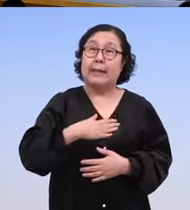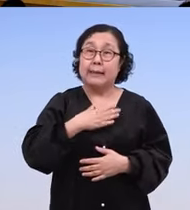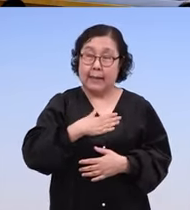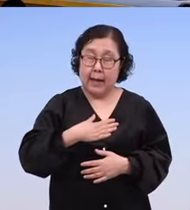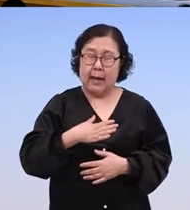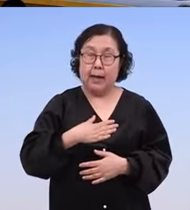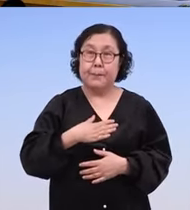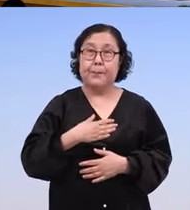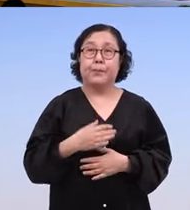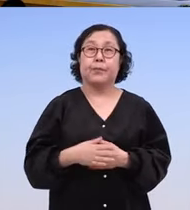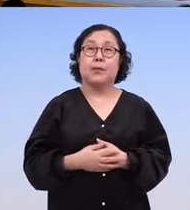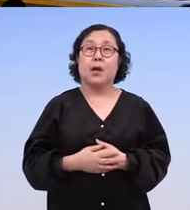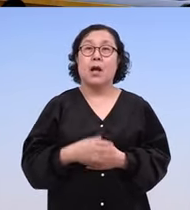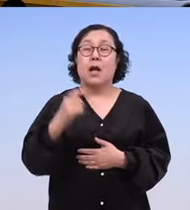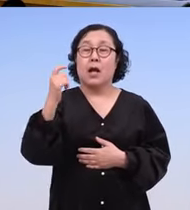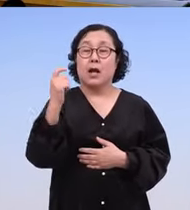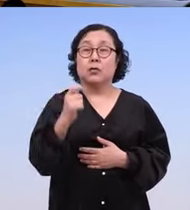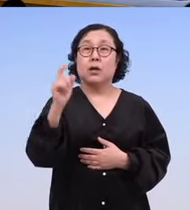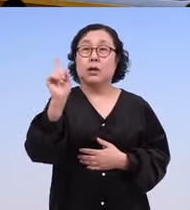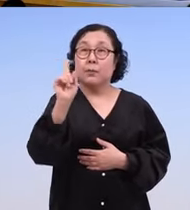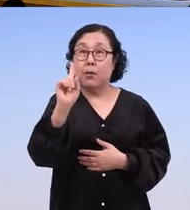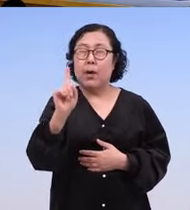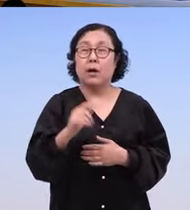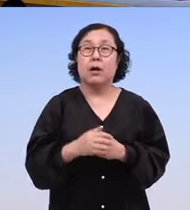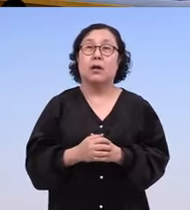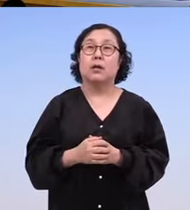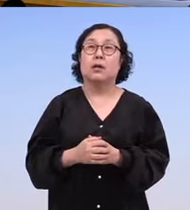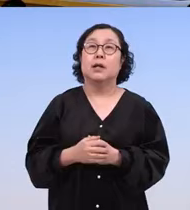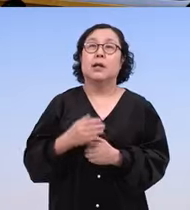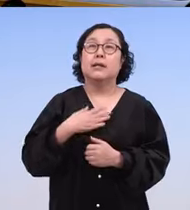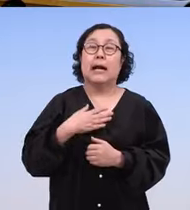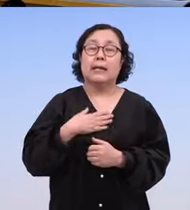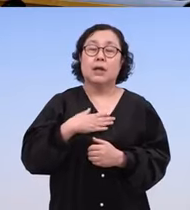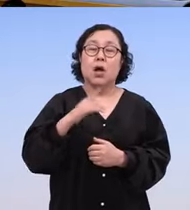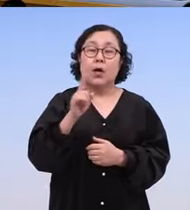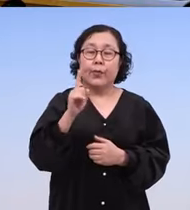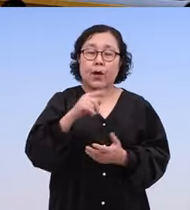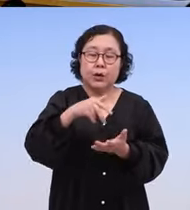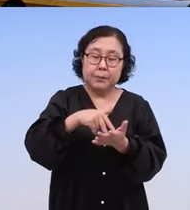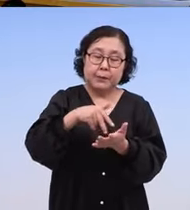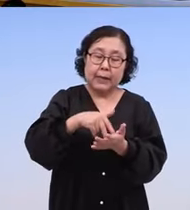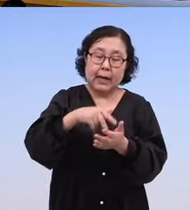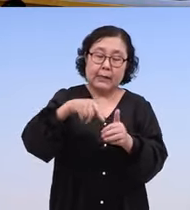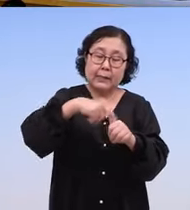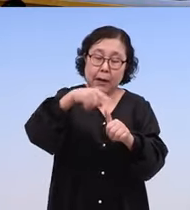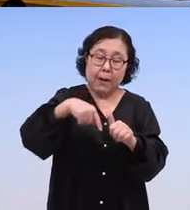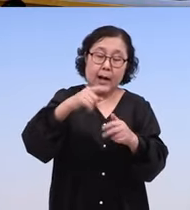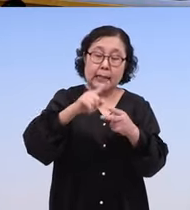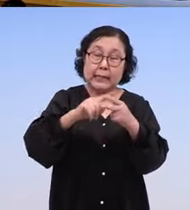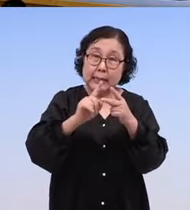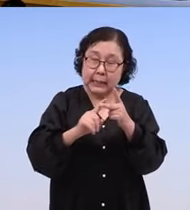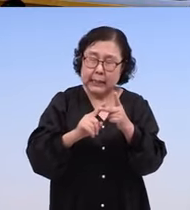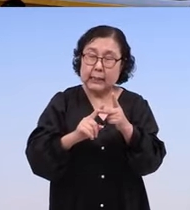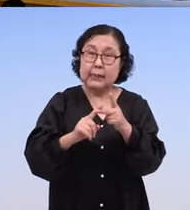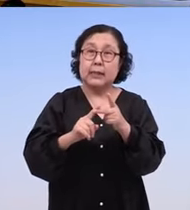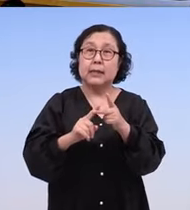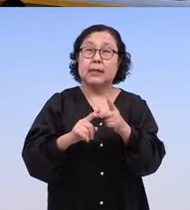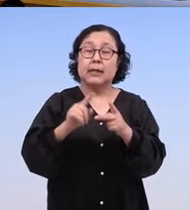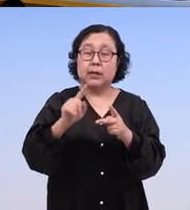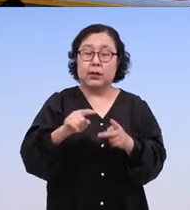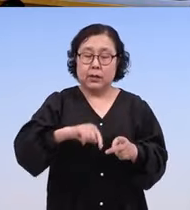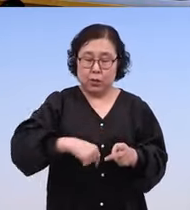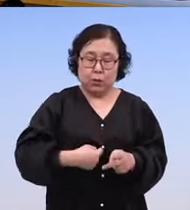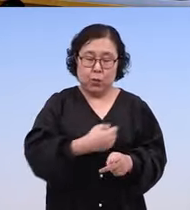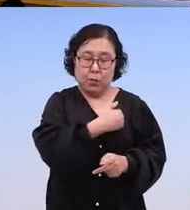강조하는 게 뭐겠습니까? 어떤 상황이 주어지든지 간에 나는 그 상황을 어떻게